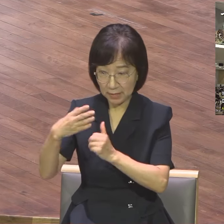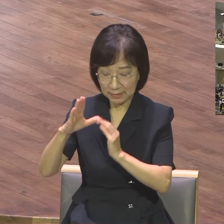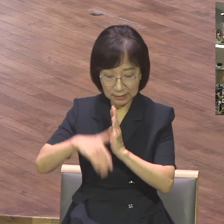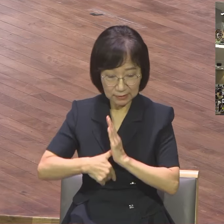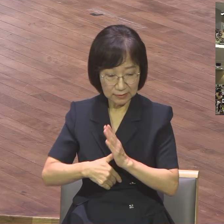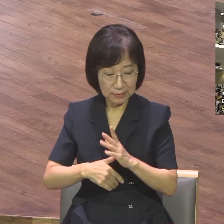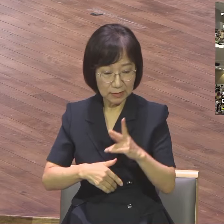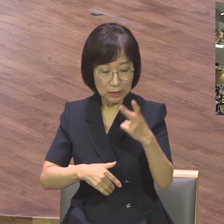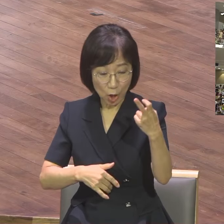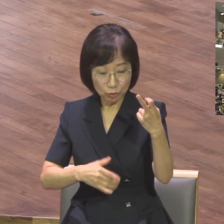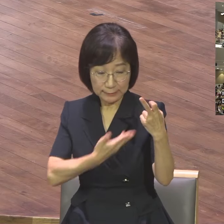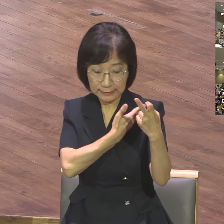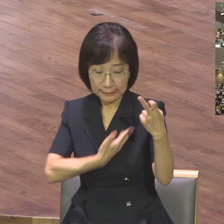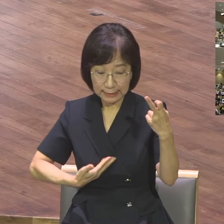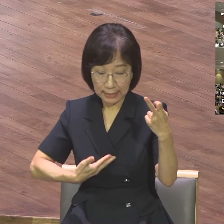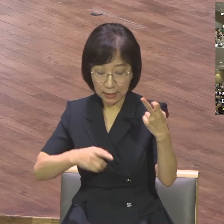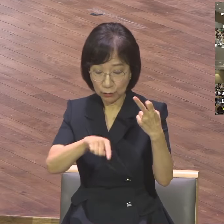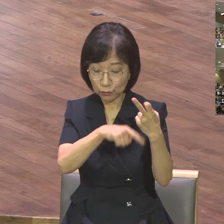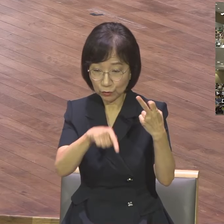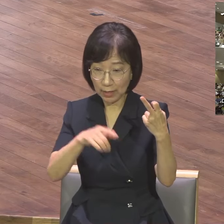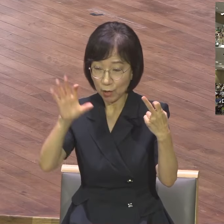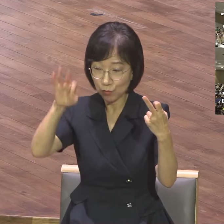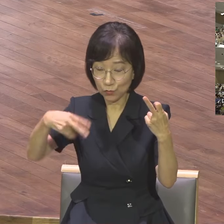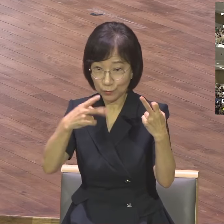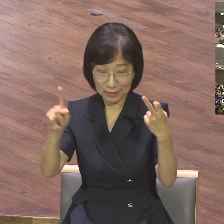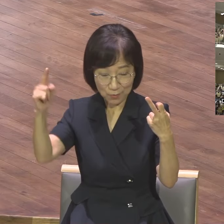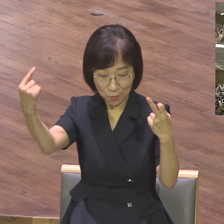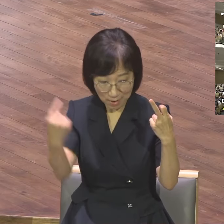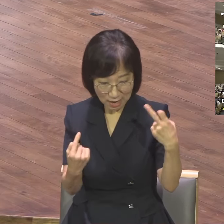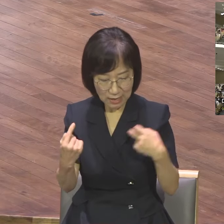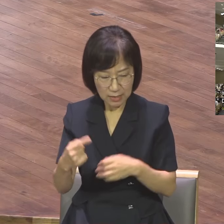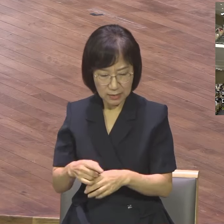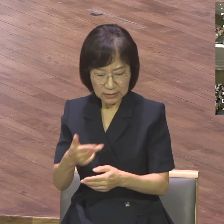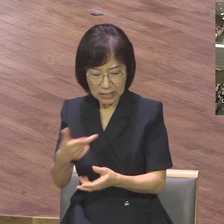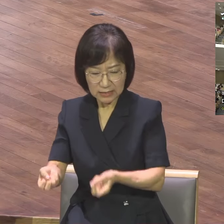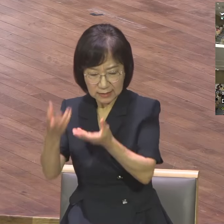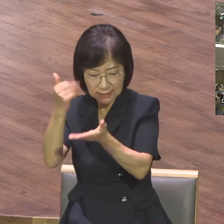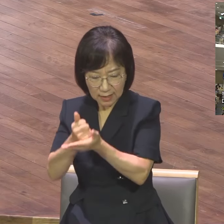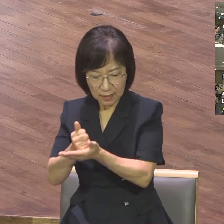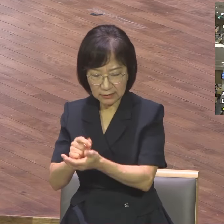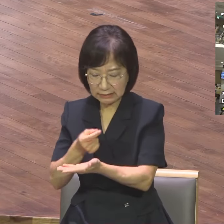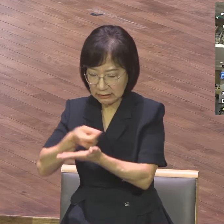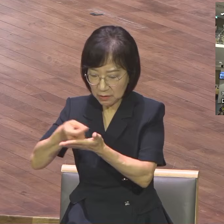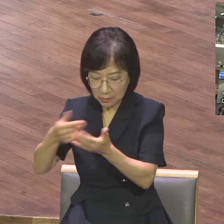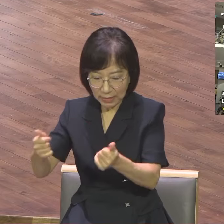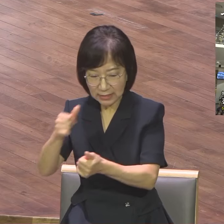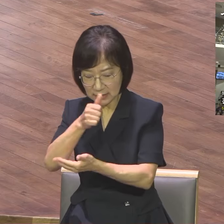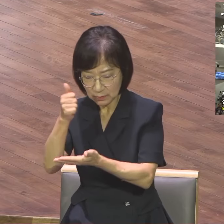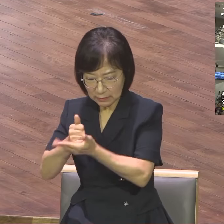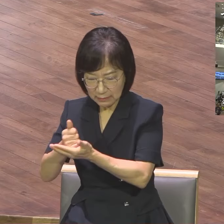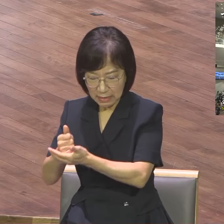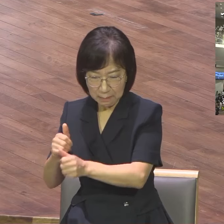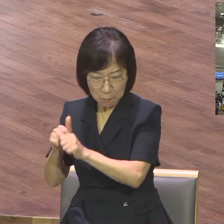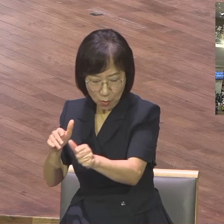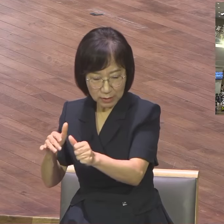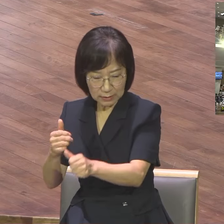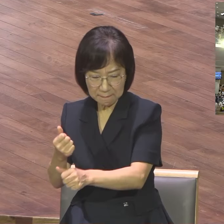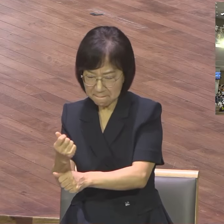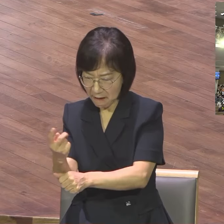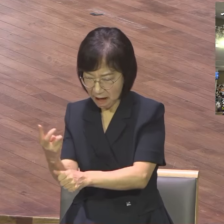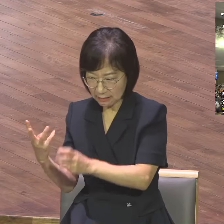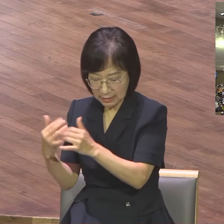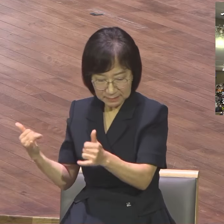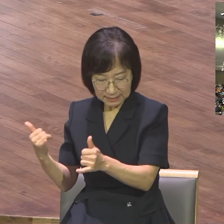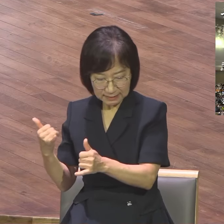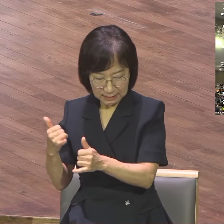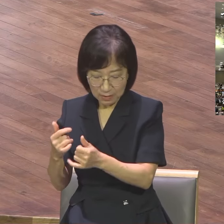중에 하나인 유다가 왔는데 대제사장들과 서기관들과 장로들에게서 파송된 무리가 금과 몽치를